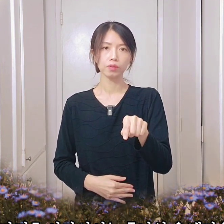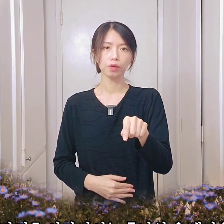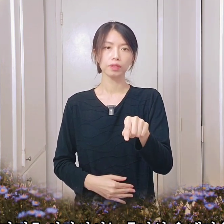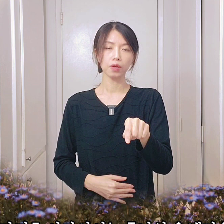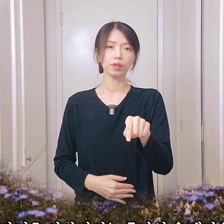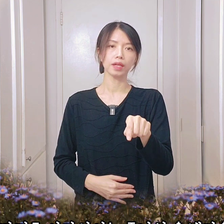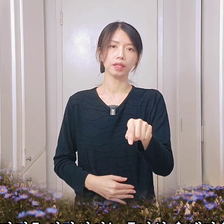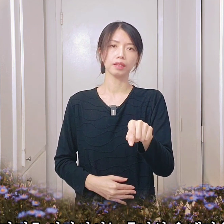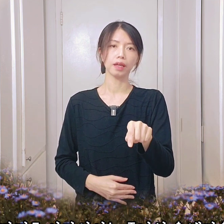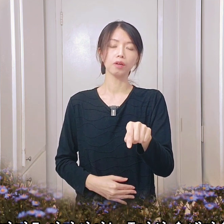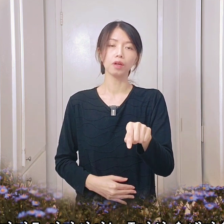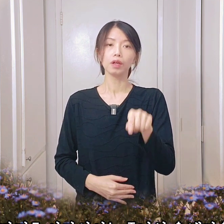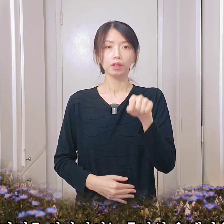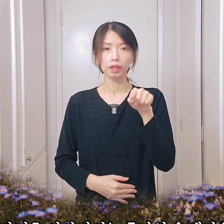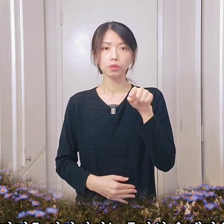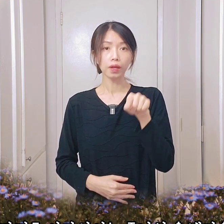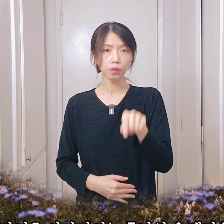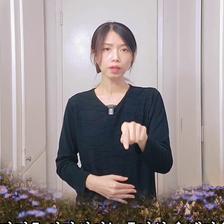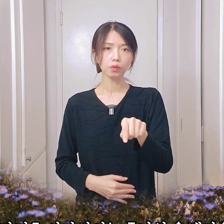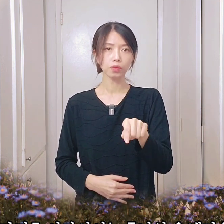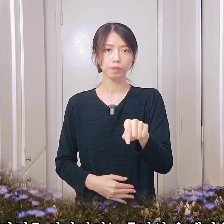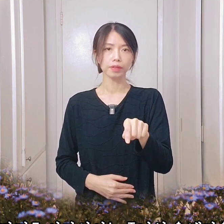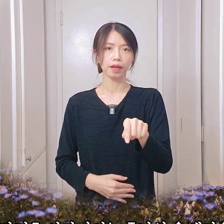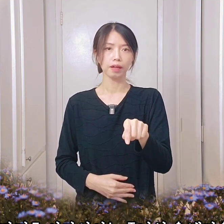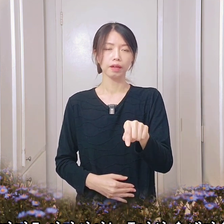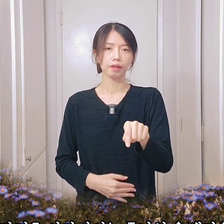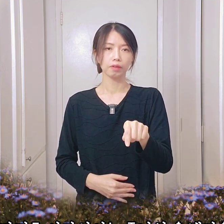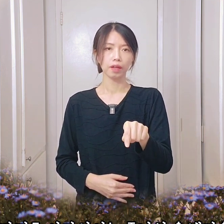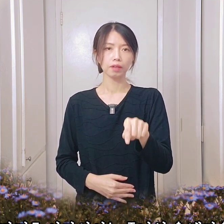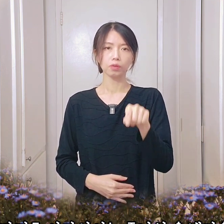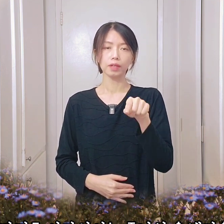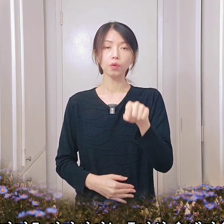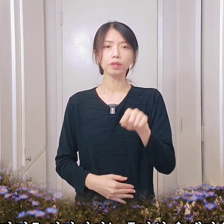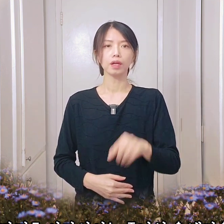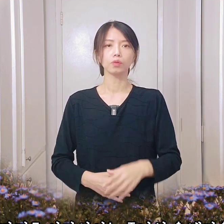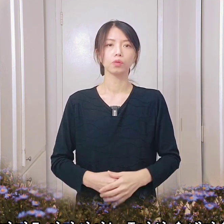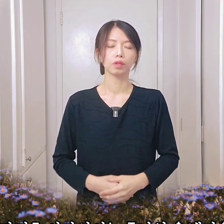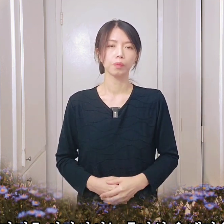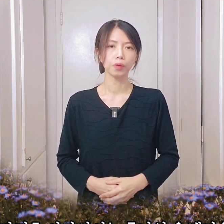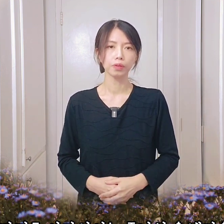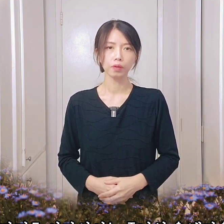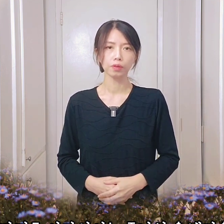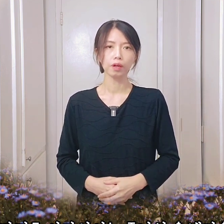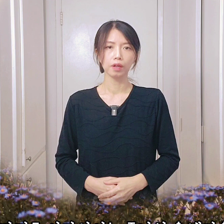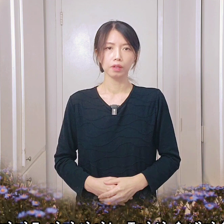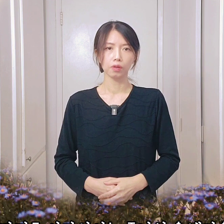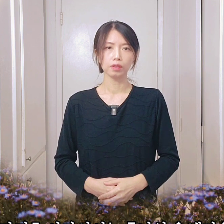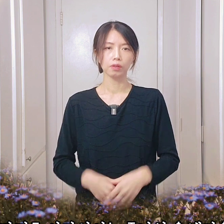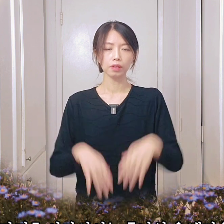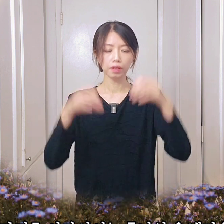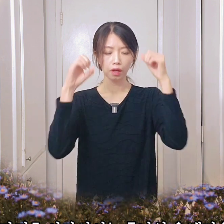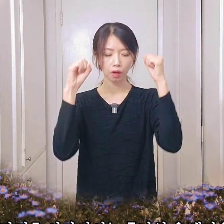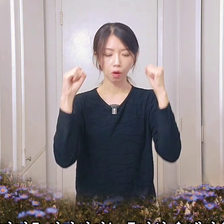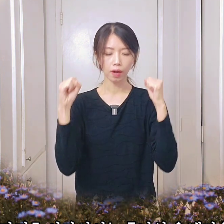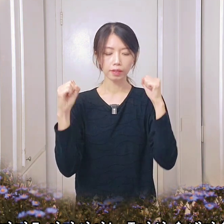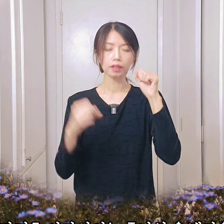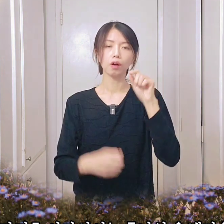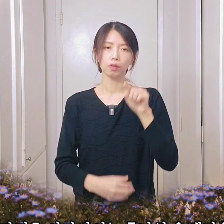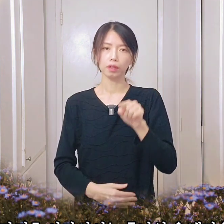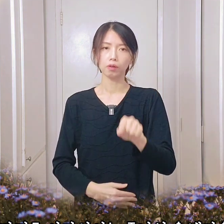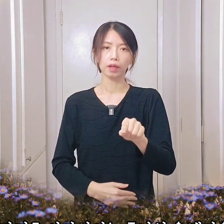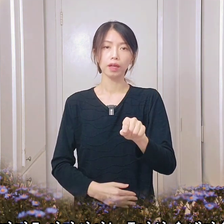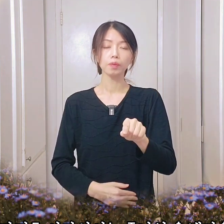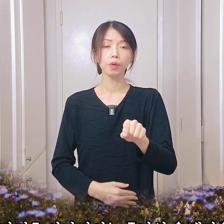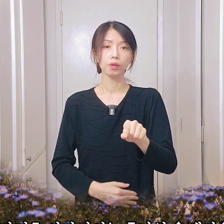그것이라고 한 수어를 사용하지 않았는데요. 그때도 사용하셔도 됩니다. 그런데 저는 사용하지 않고 그렇게 표현을 했고요. 여기서는 거하는